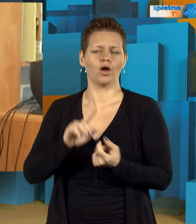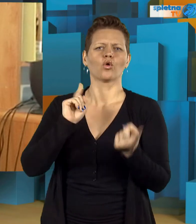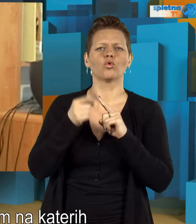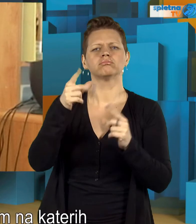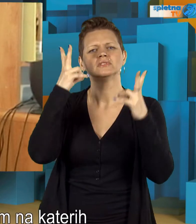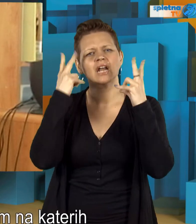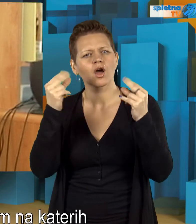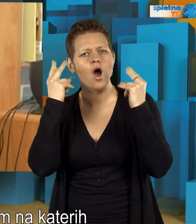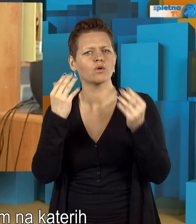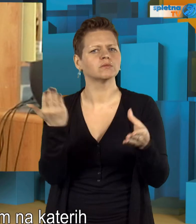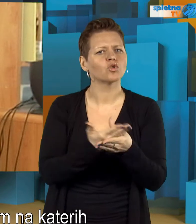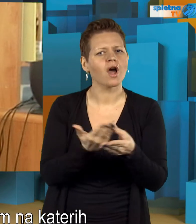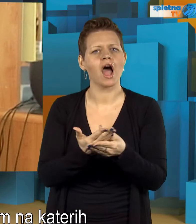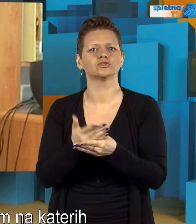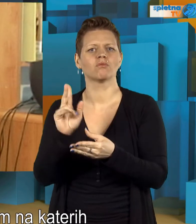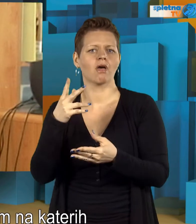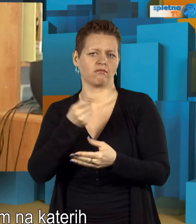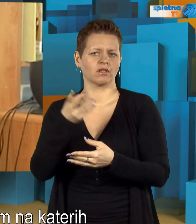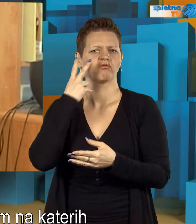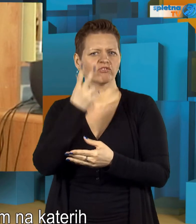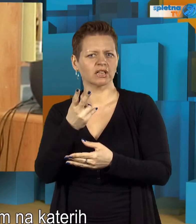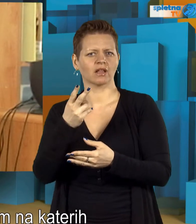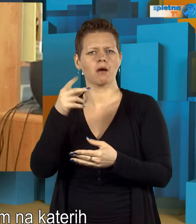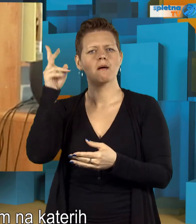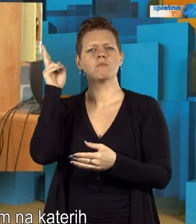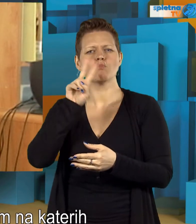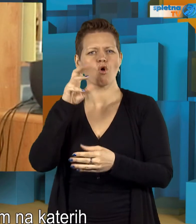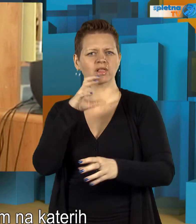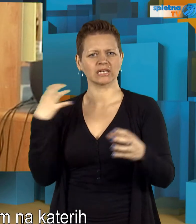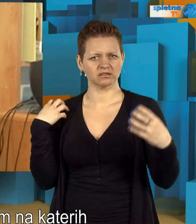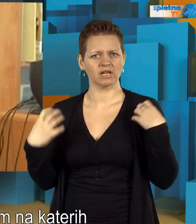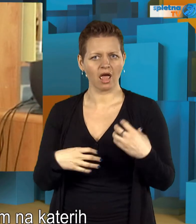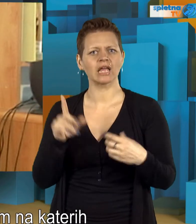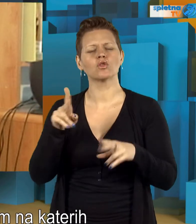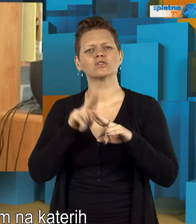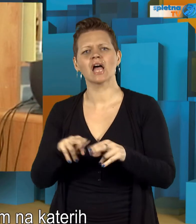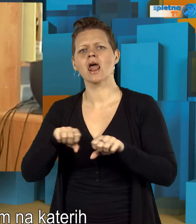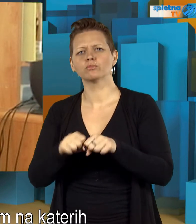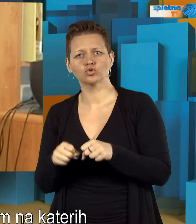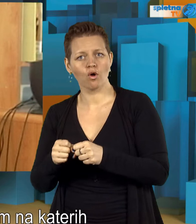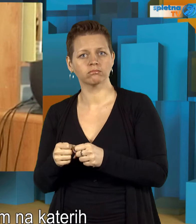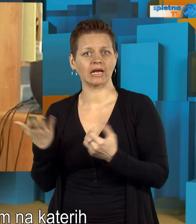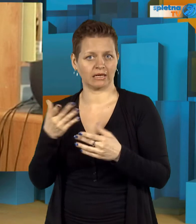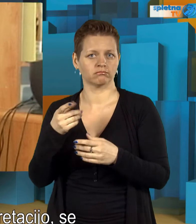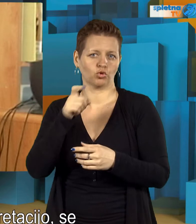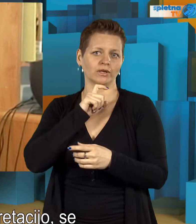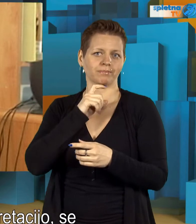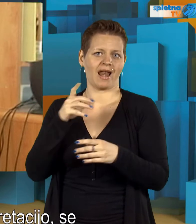Kljub slikovnim dokazom, na katerih so vidne modrice in druge poškodbe, ki jih je utrpela med aretacijo, porota z